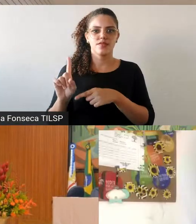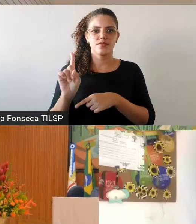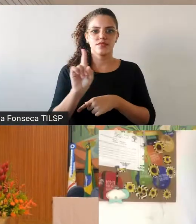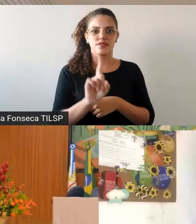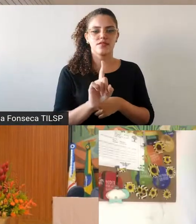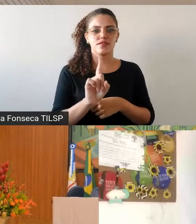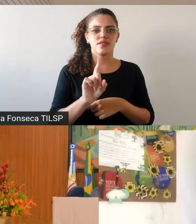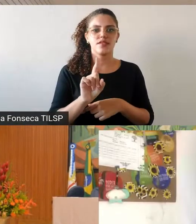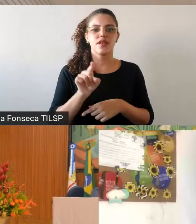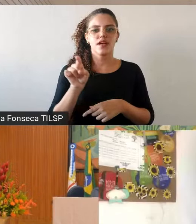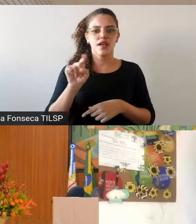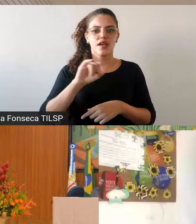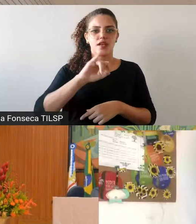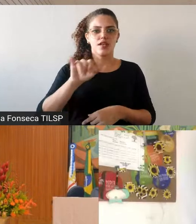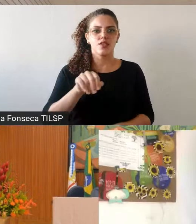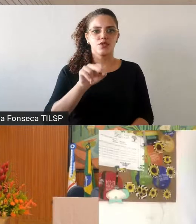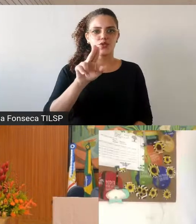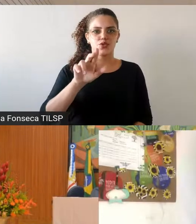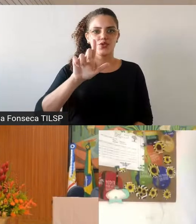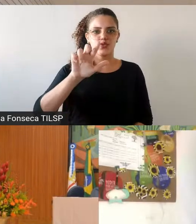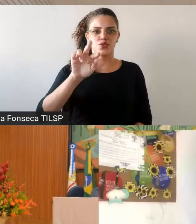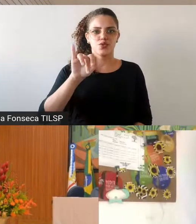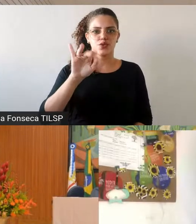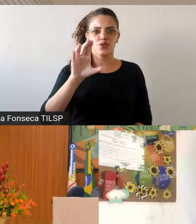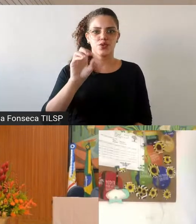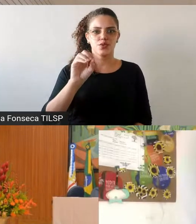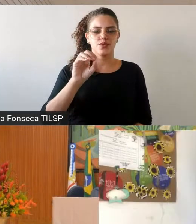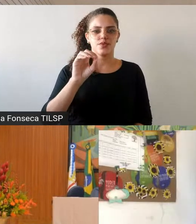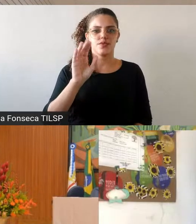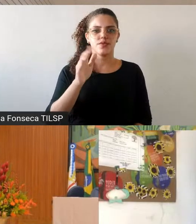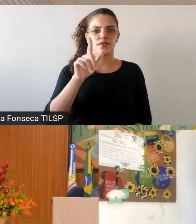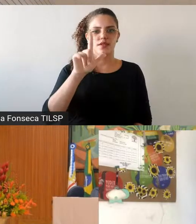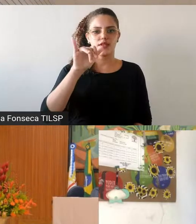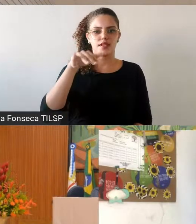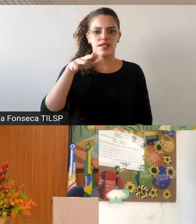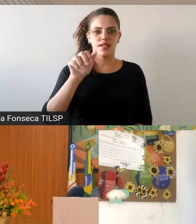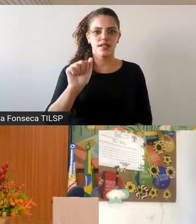que também faz parte da União Nacional dos Estudantes, UNE.